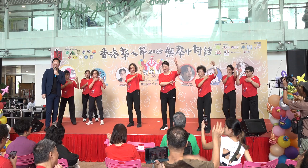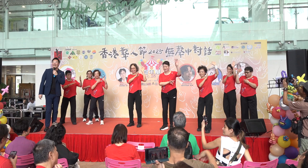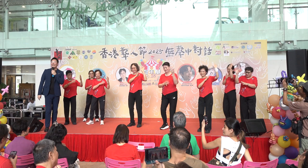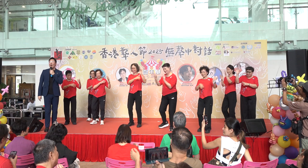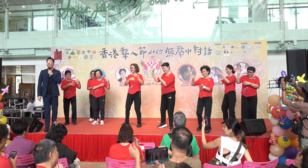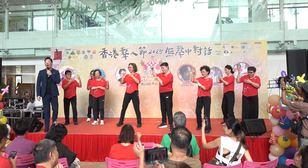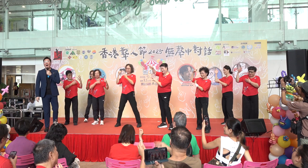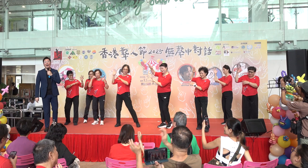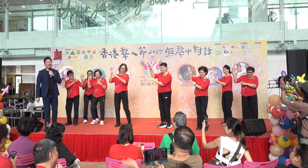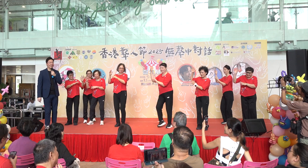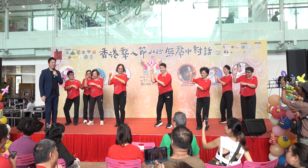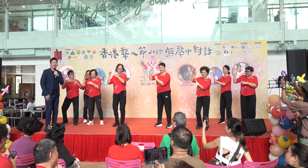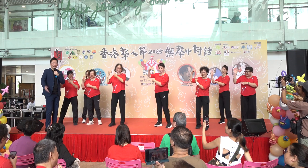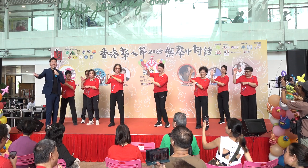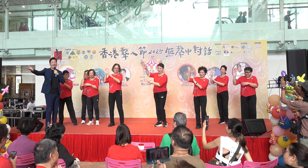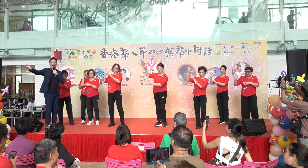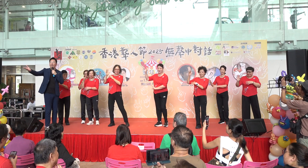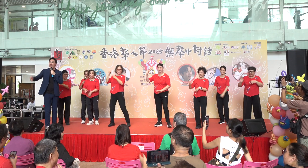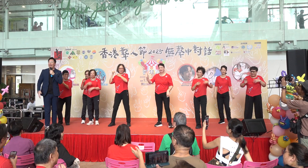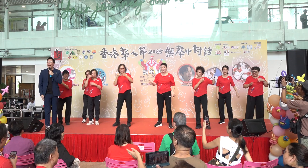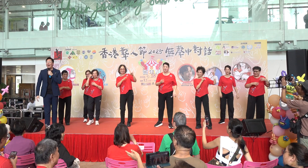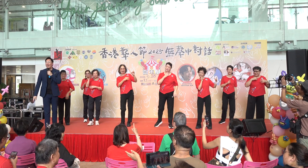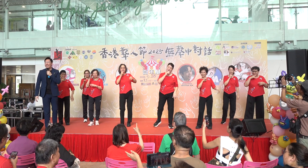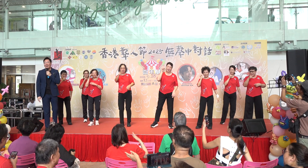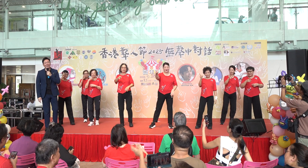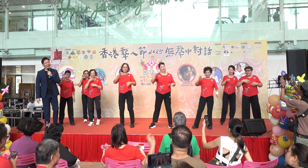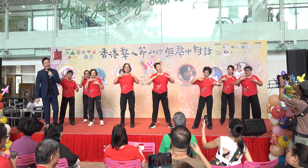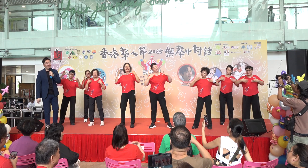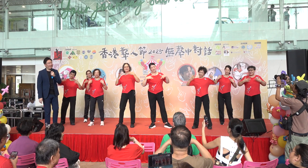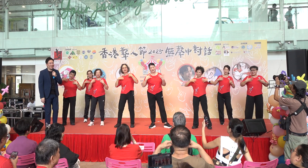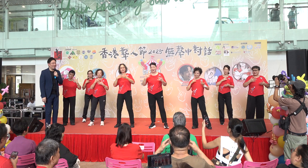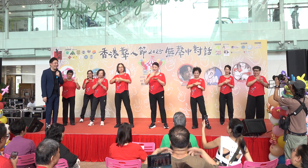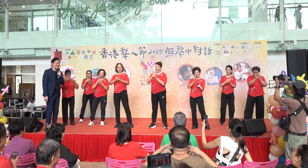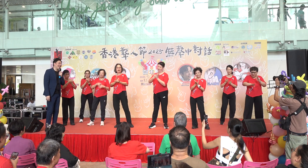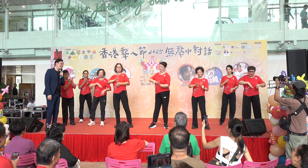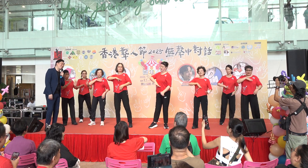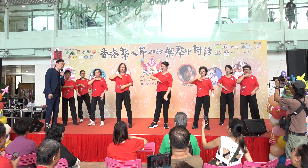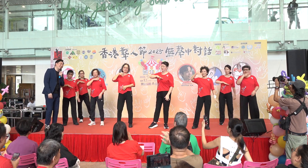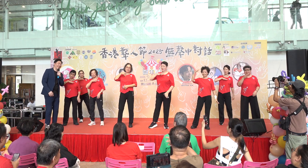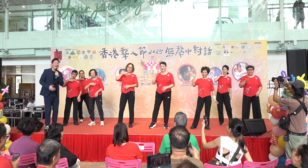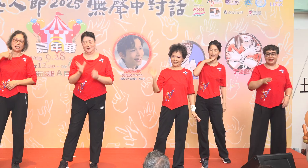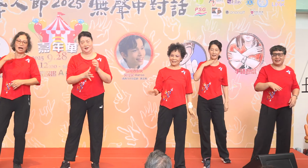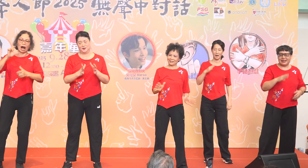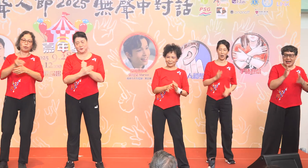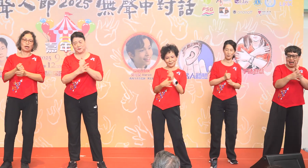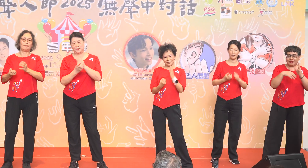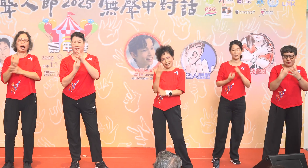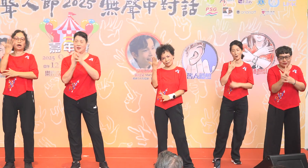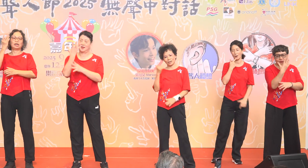一齊唱好唔好啊？有了你開心啲，乜都稱心滿意，鹹魚白菜也